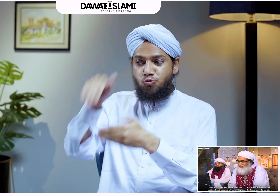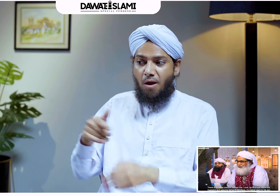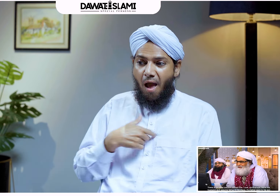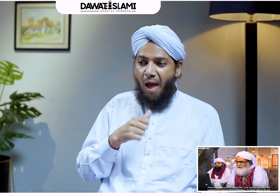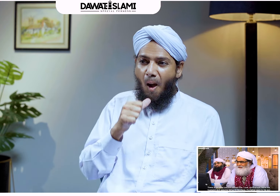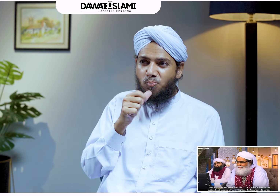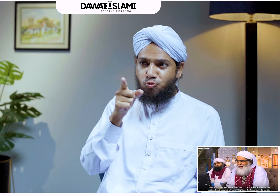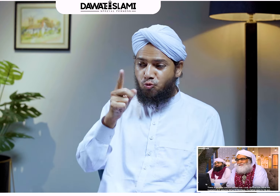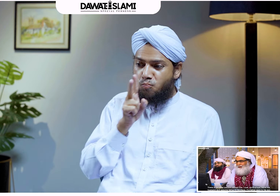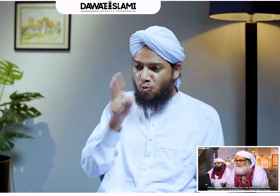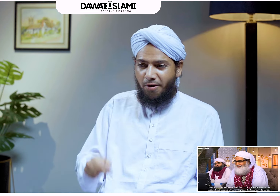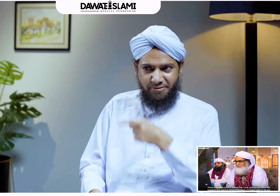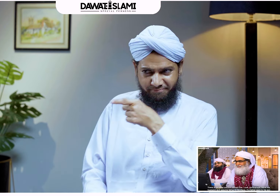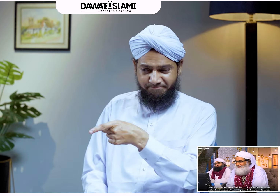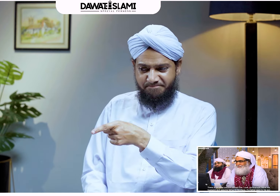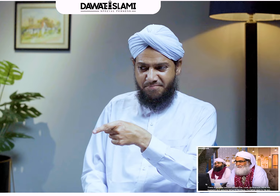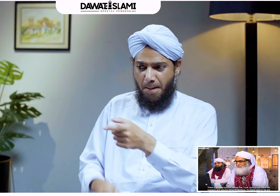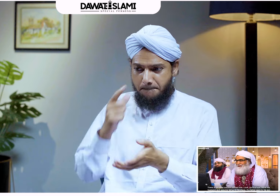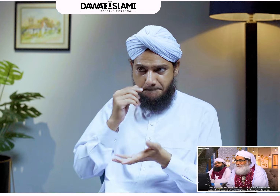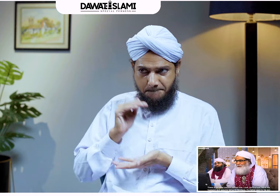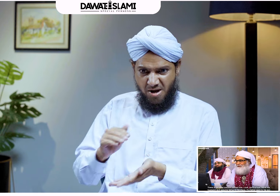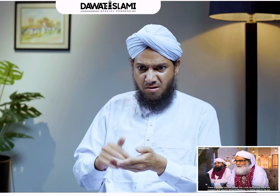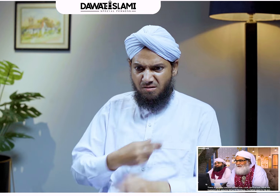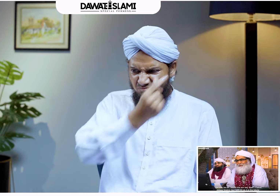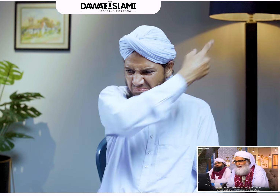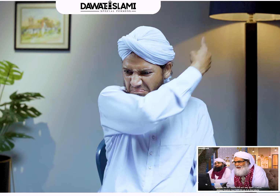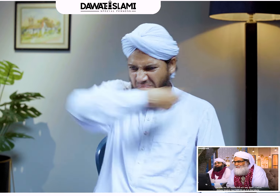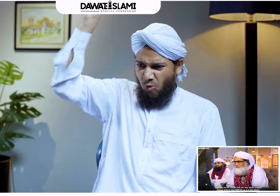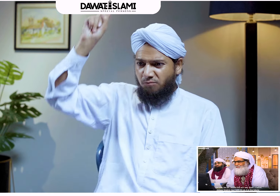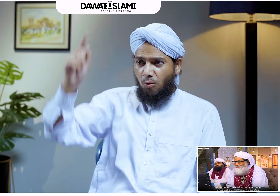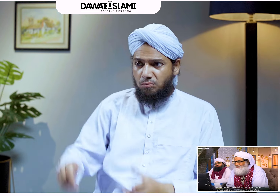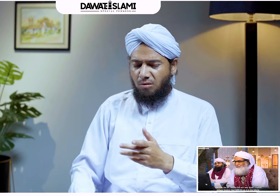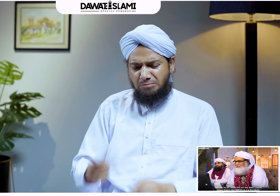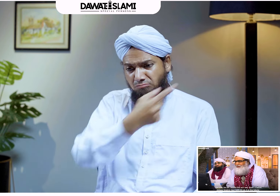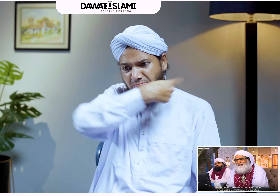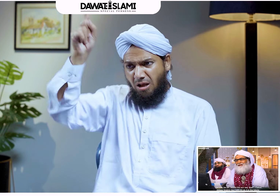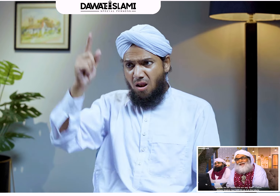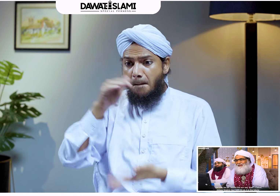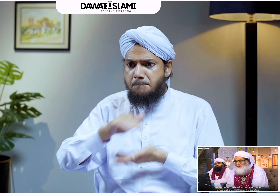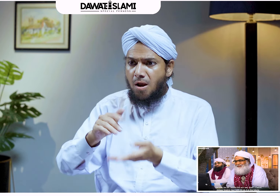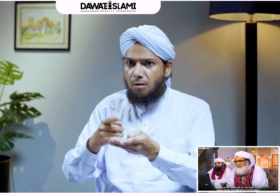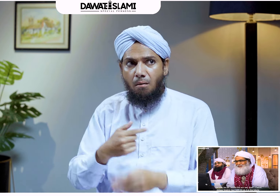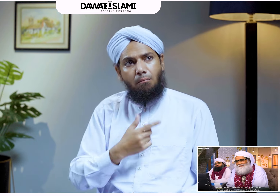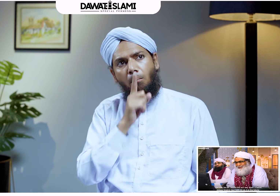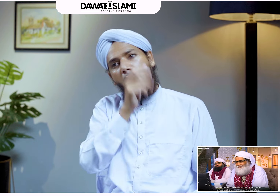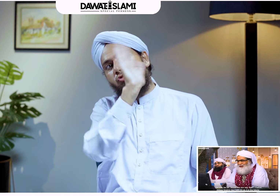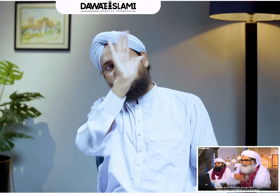جگہ. باپ بولے بیٹے کو دفع ہو جا, چل نکل, کیا بیٹا بولے گا